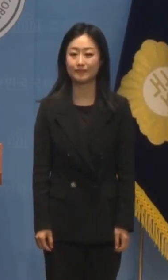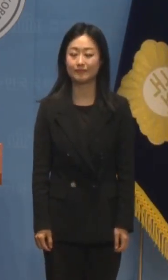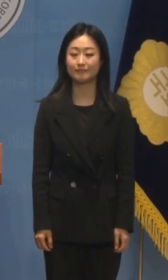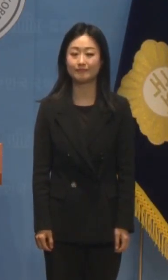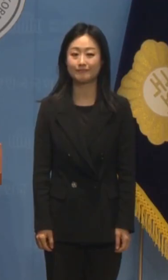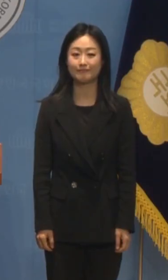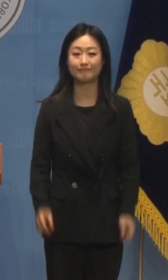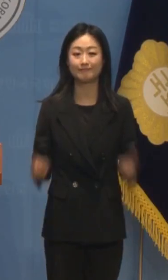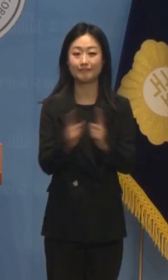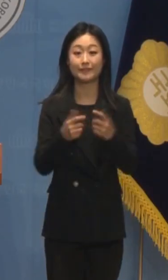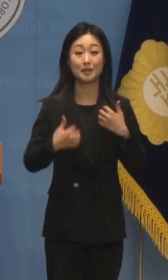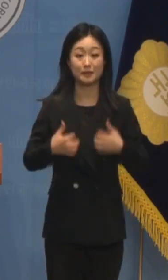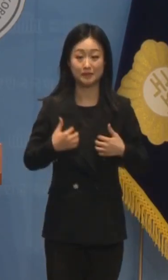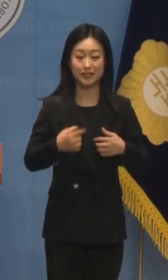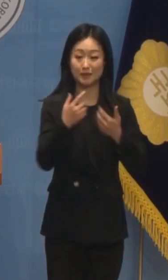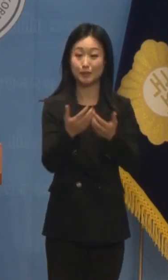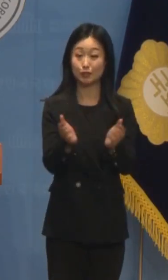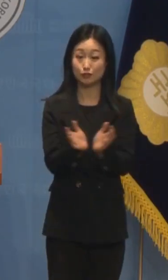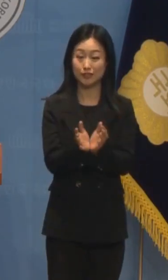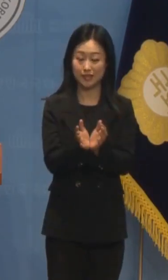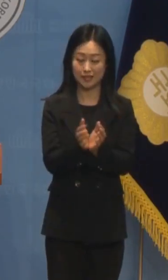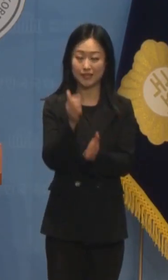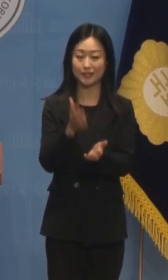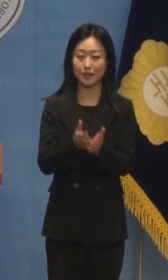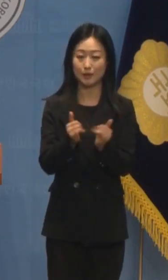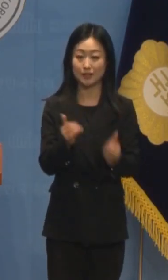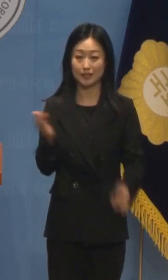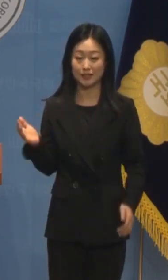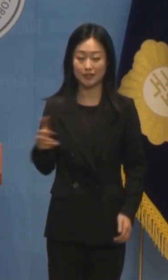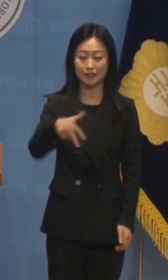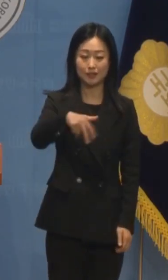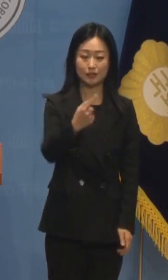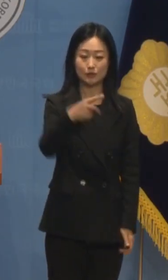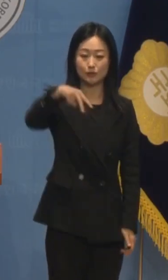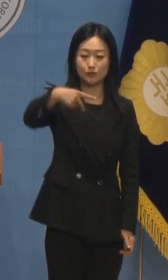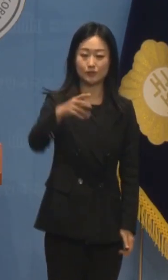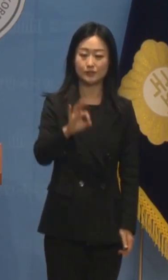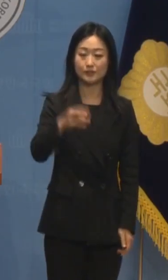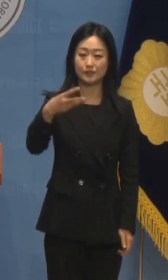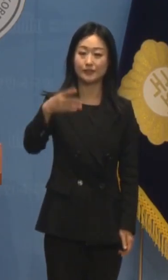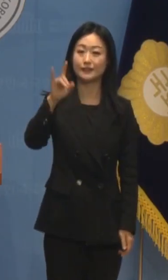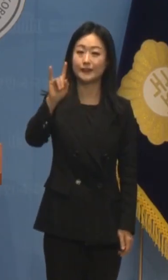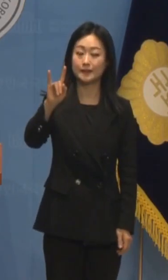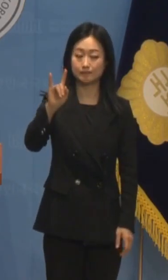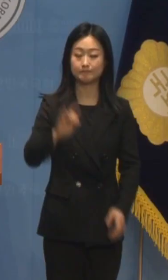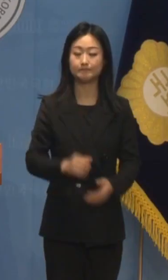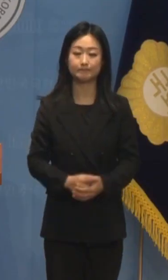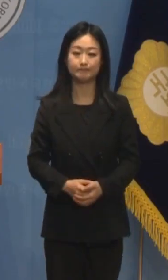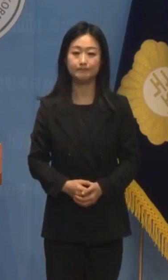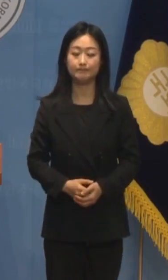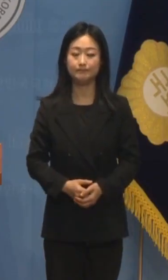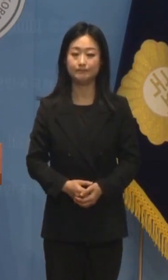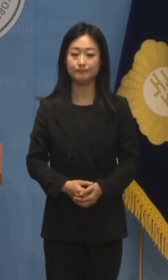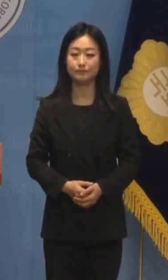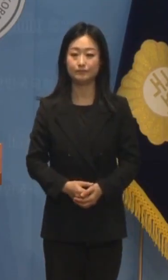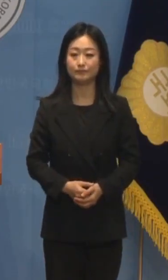예, 안녕하십니까. 더불어민주당 수석대변인 조승래 의원입니다. 오후 브리핑 두 건을 말씀드리겠습니다.